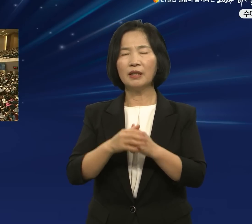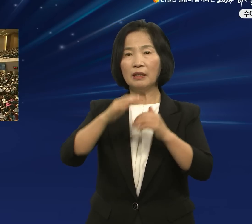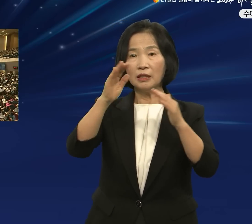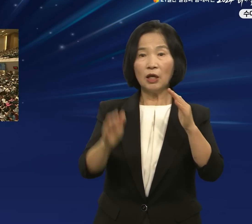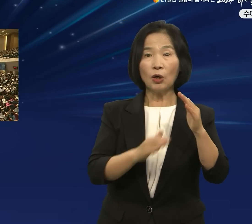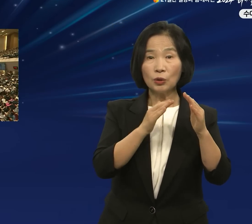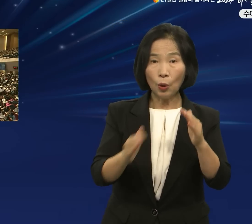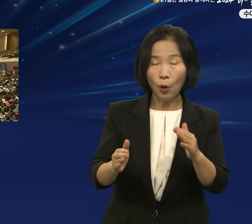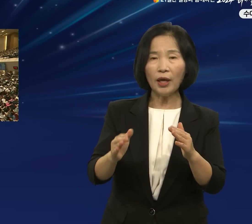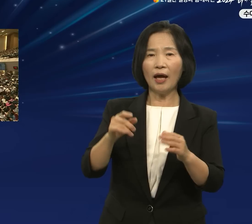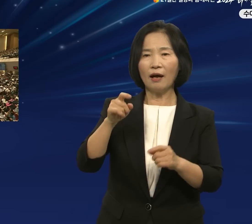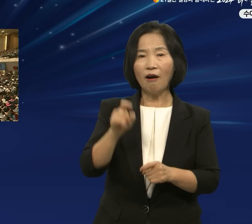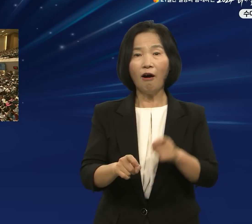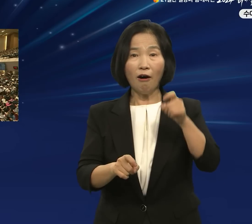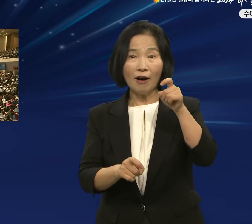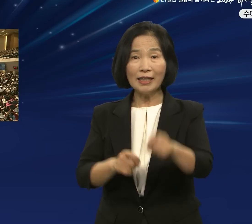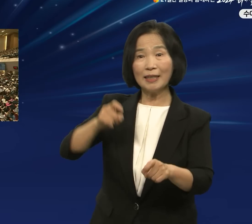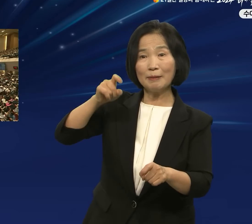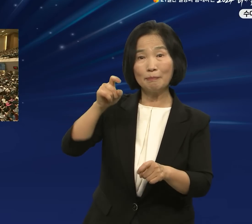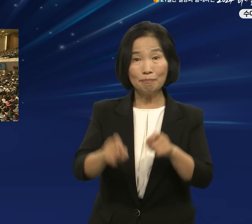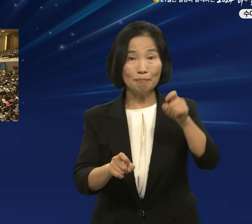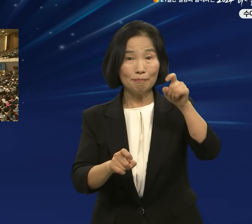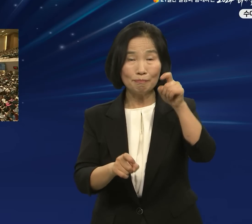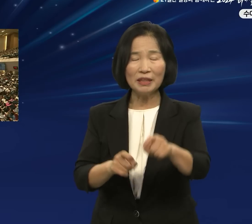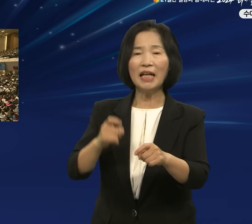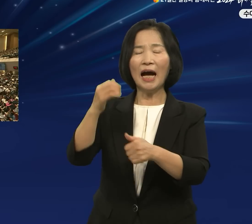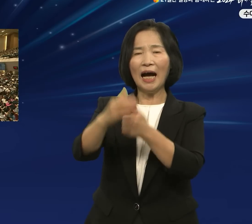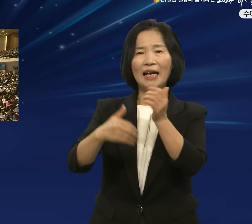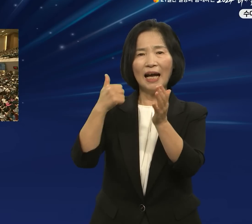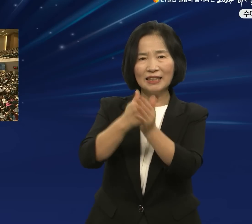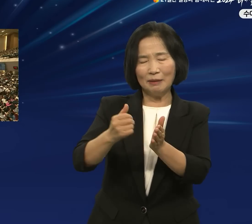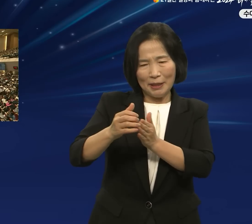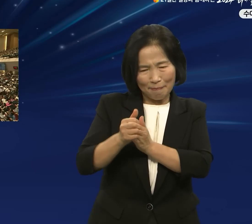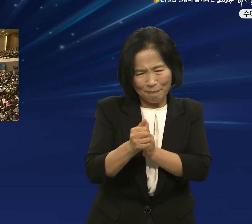성도의 걸음은 하나님이 빚으십니다.